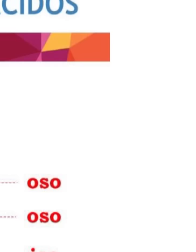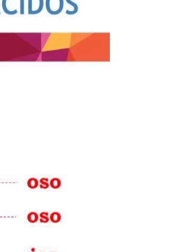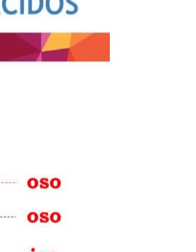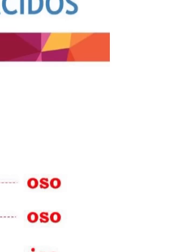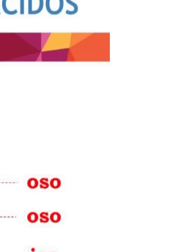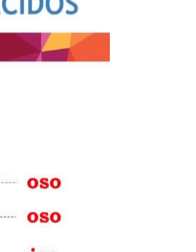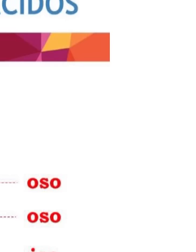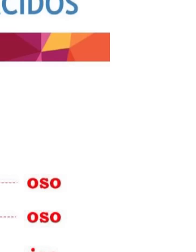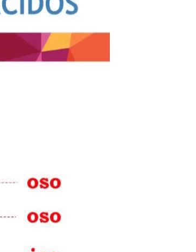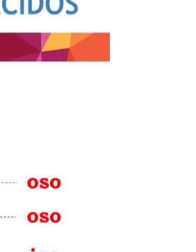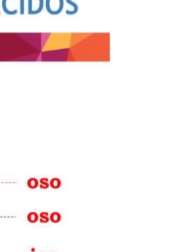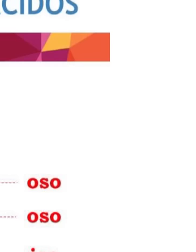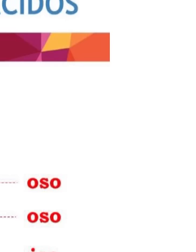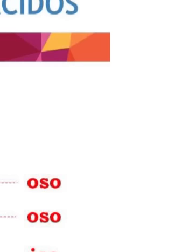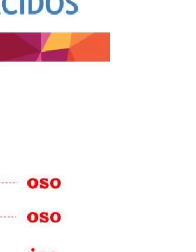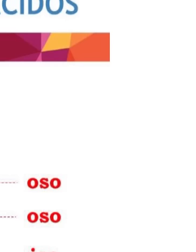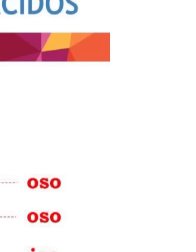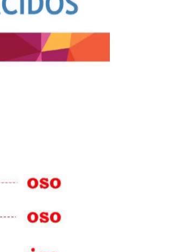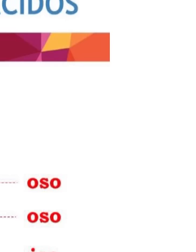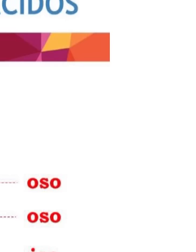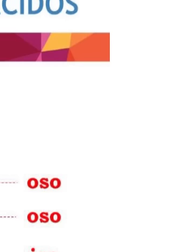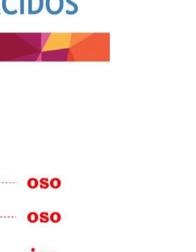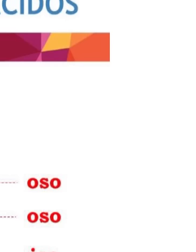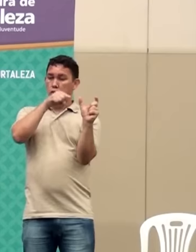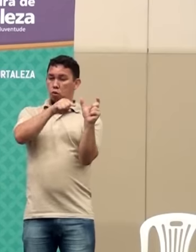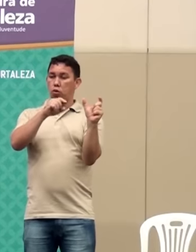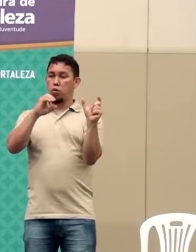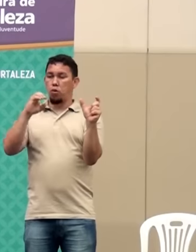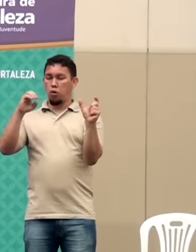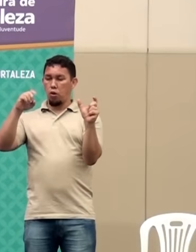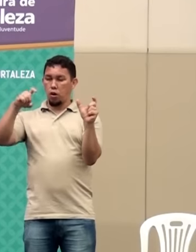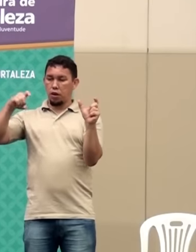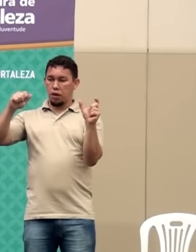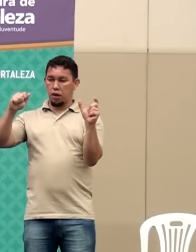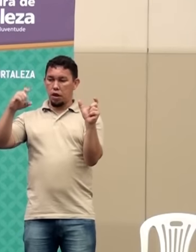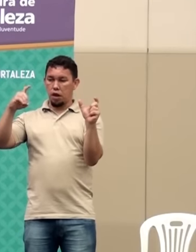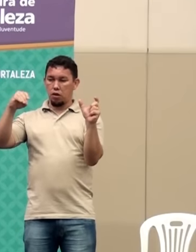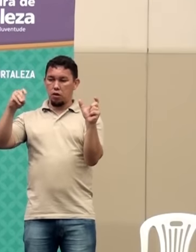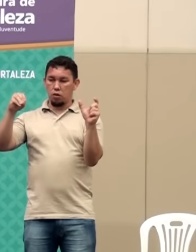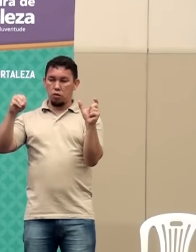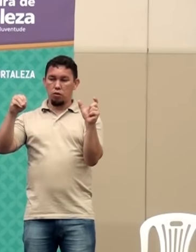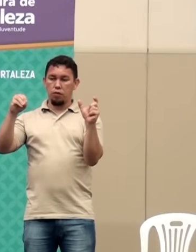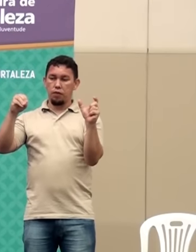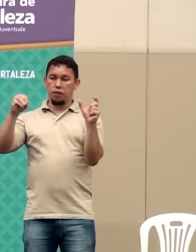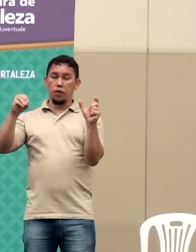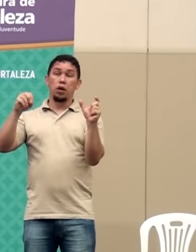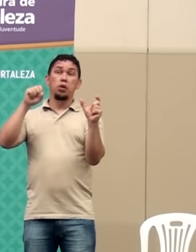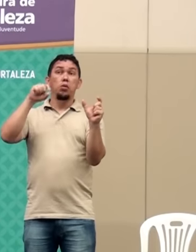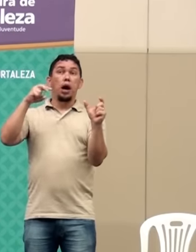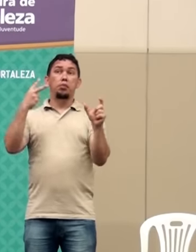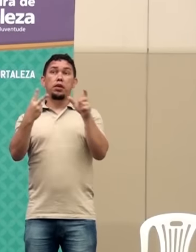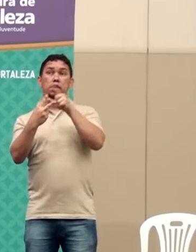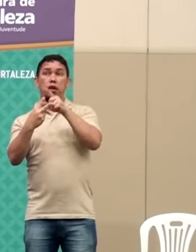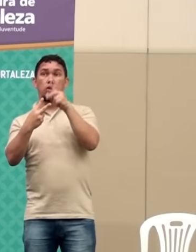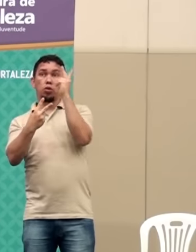elemento que estiver formando o oxiácido, lembrando que para ser oxiácido tem que ter o quê?